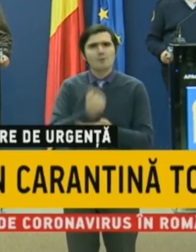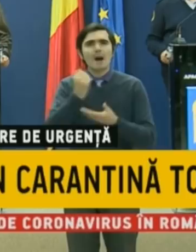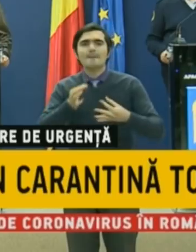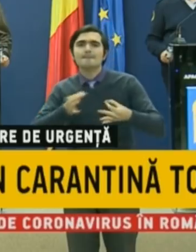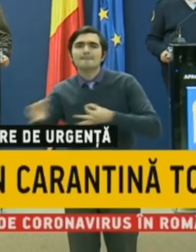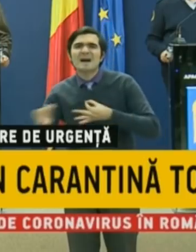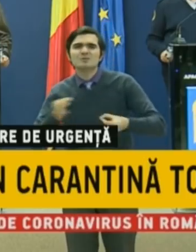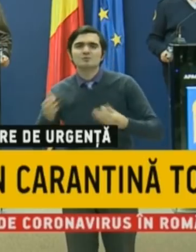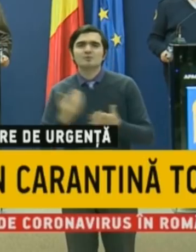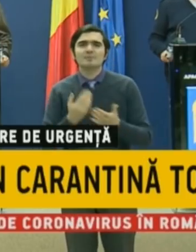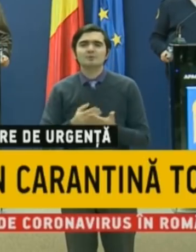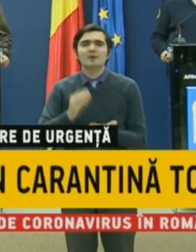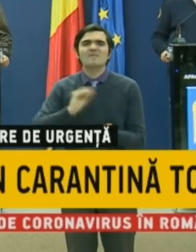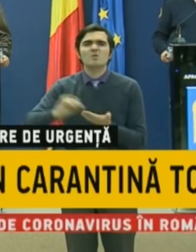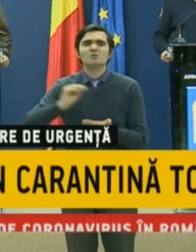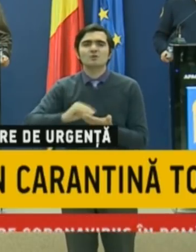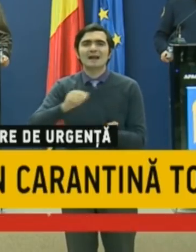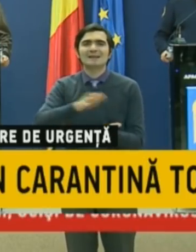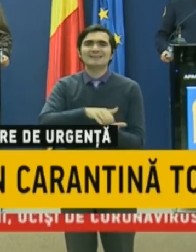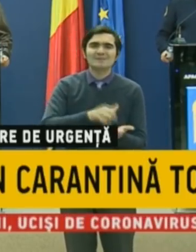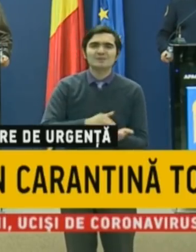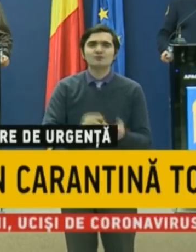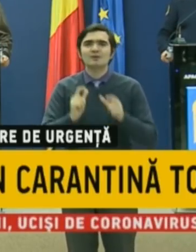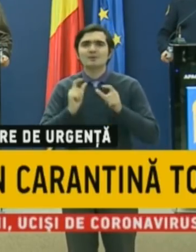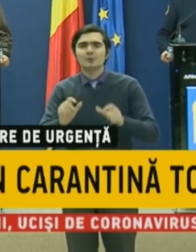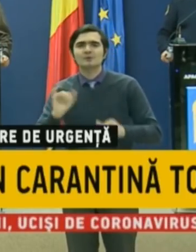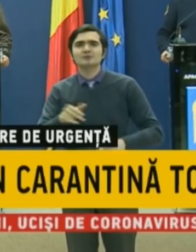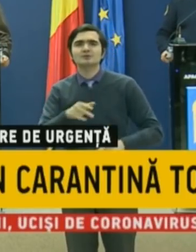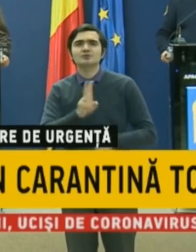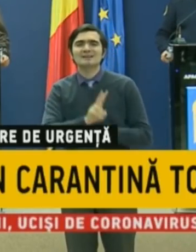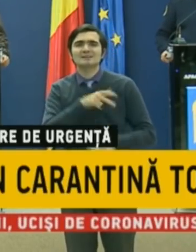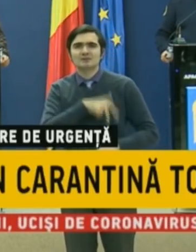pentru funcționarea serviciilor de protecție și asistență socială.